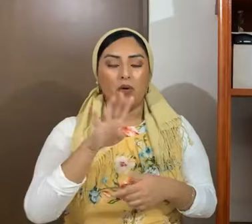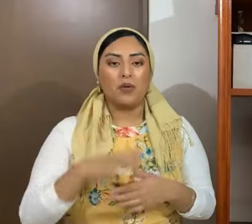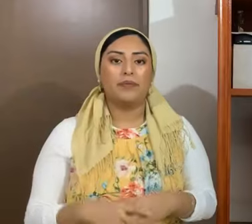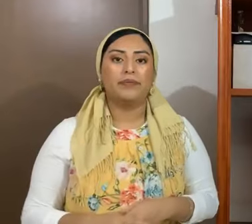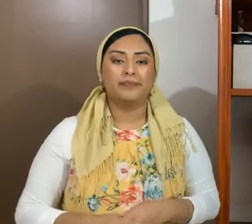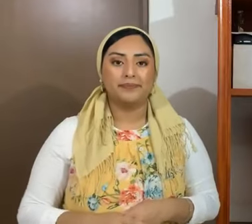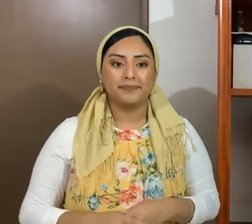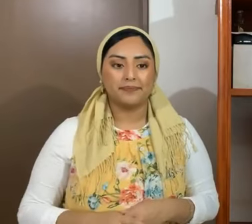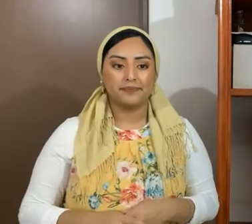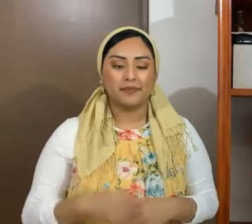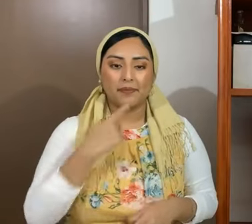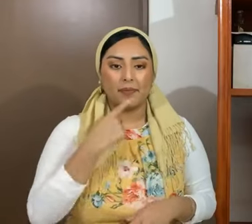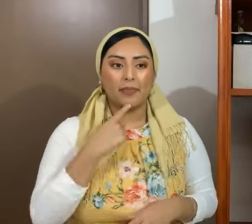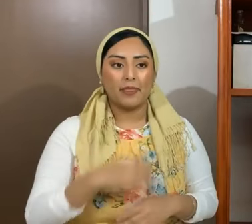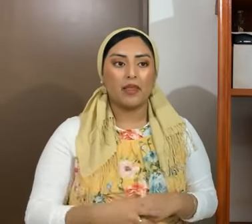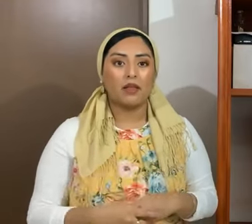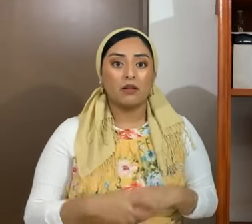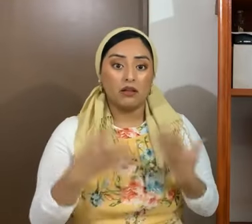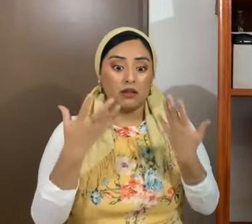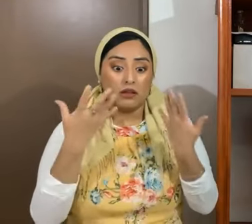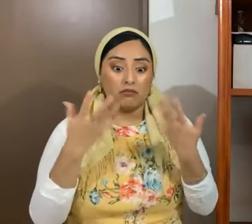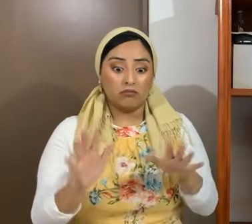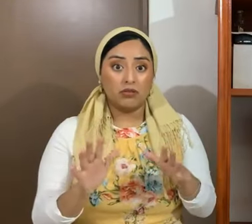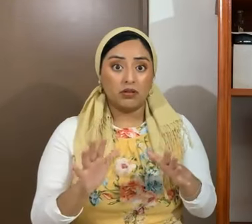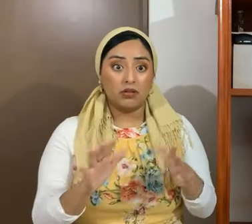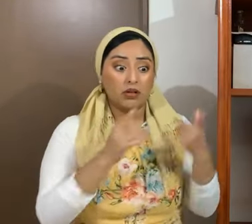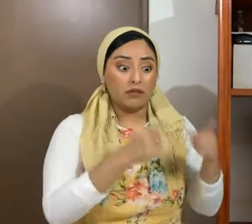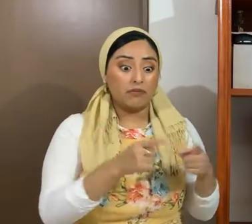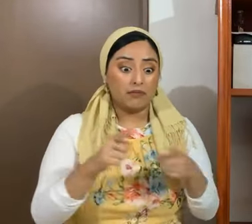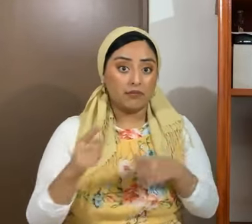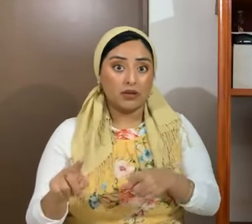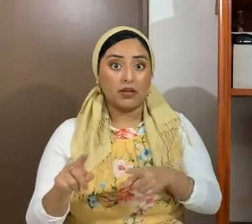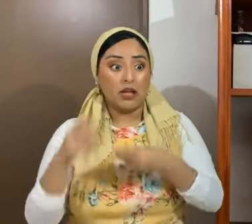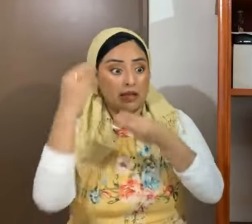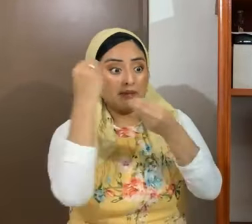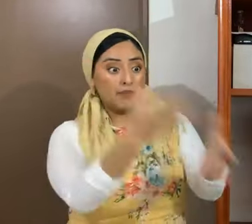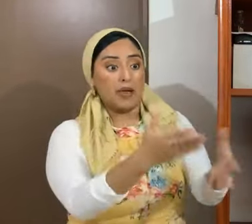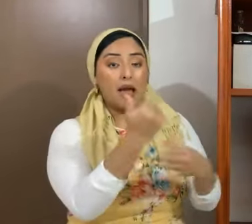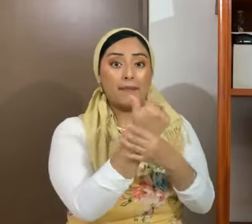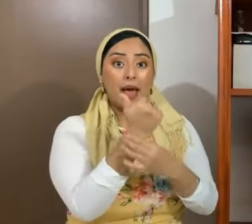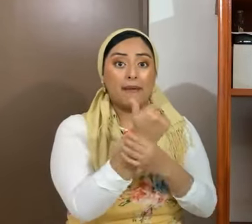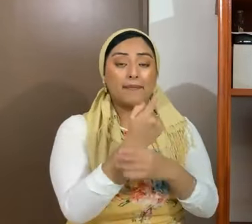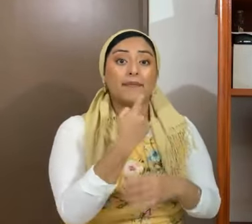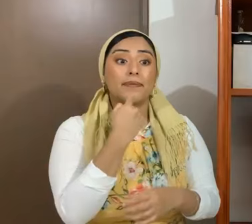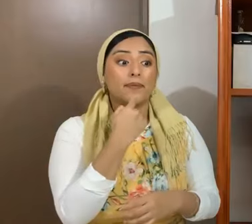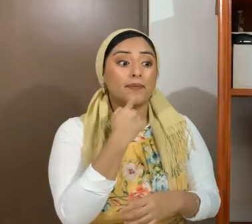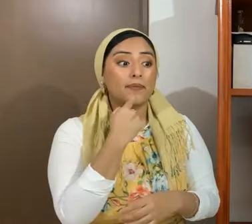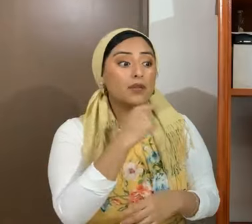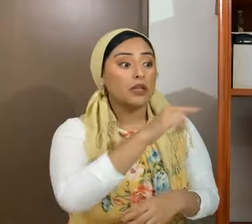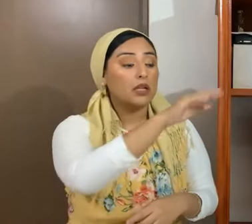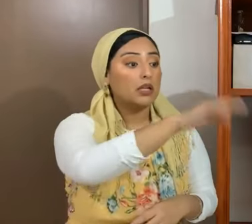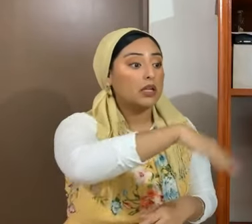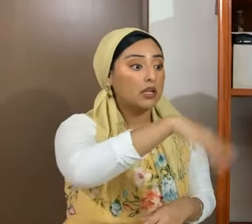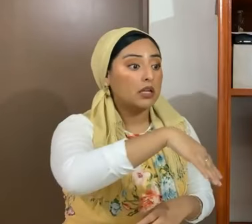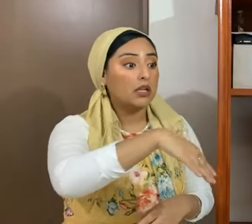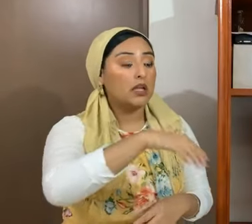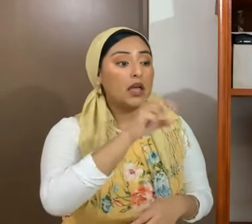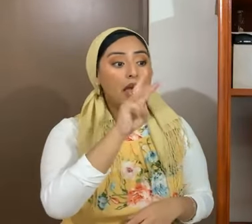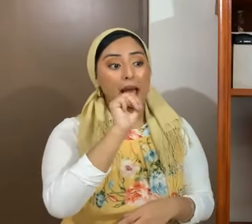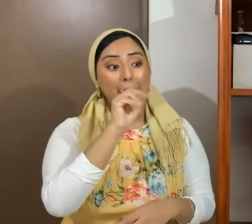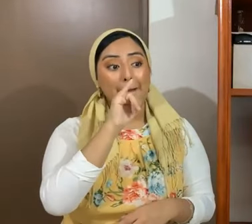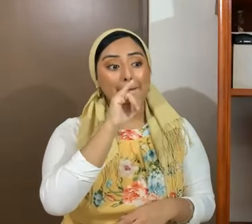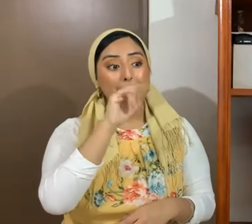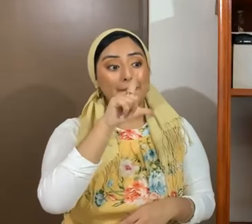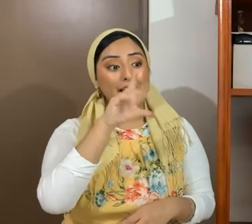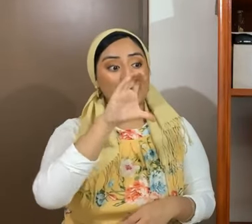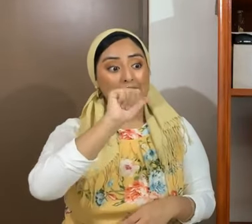20 al 24. Dice: aconteció después de estas cosas que fue dada noticia a Abraham, diciendo: he aquí que también Milca